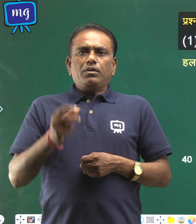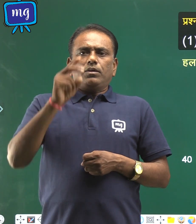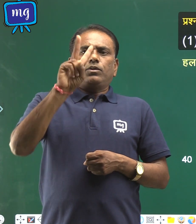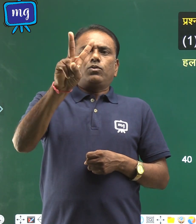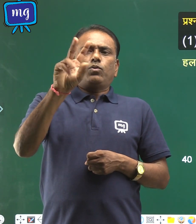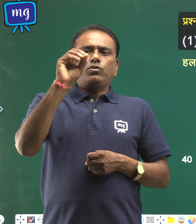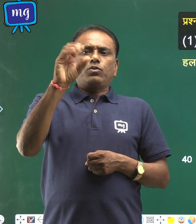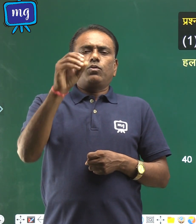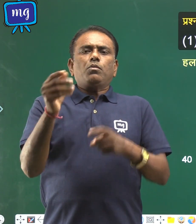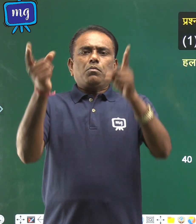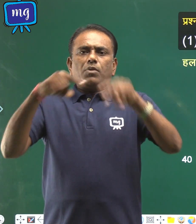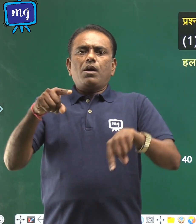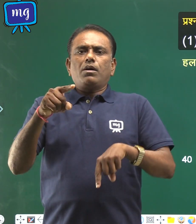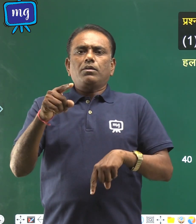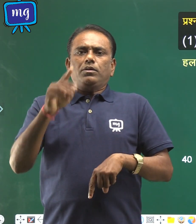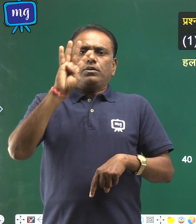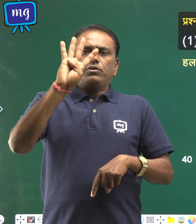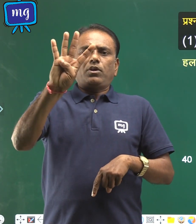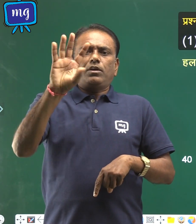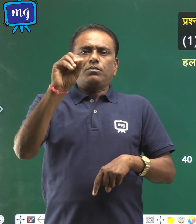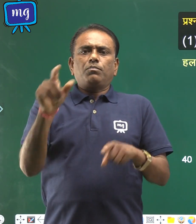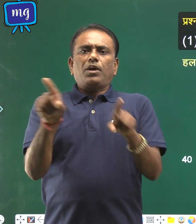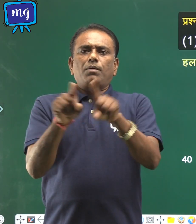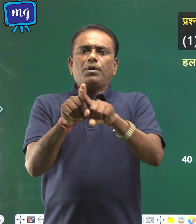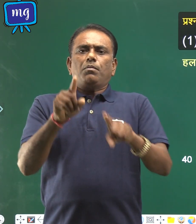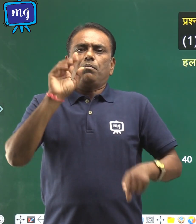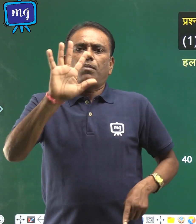200 में भाग 40 का दिया तो 5 बार जाएगा,